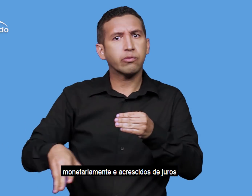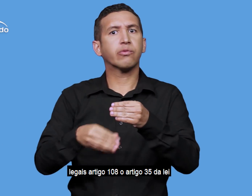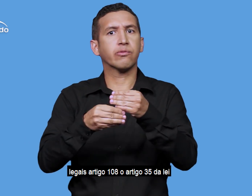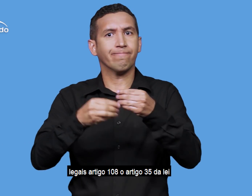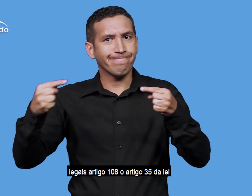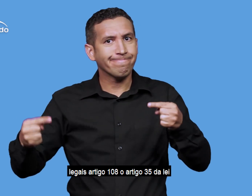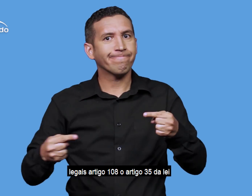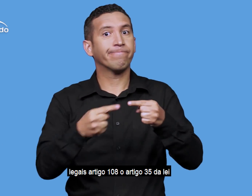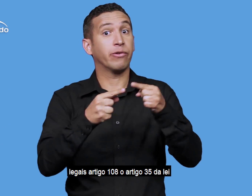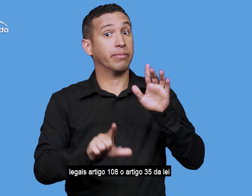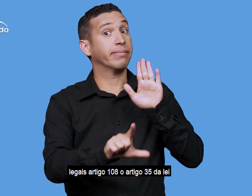juros legais